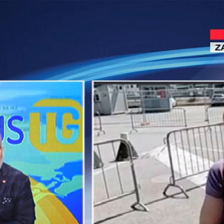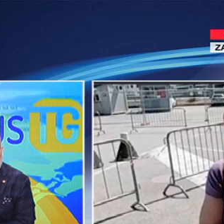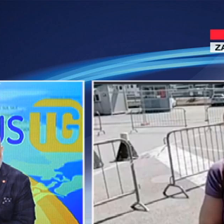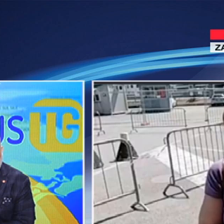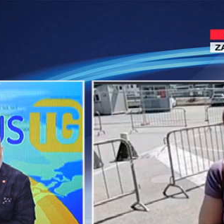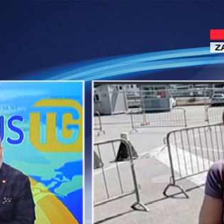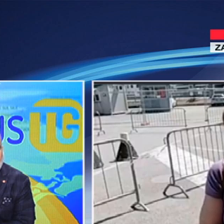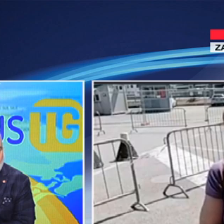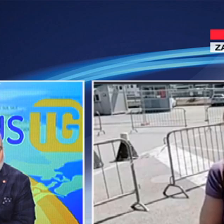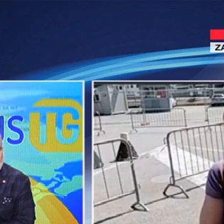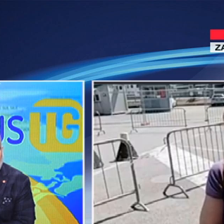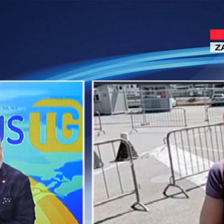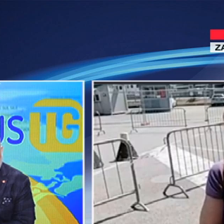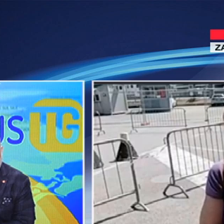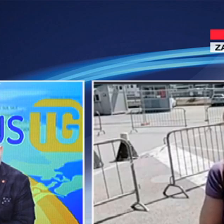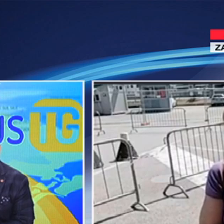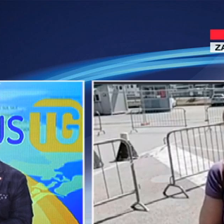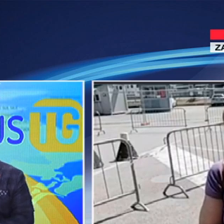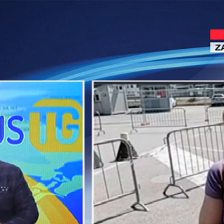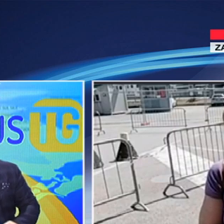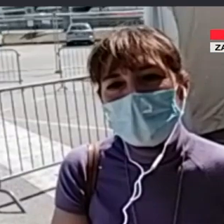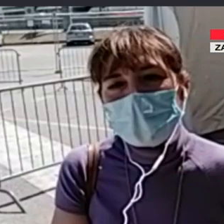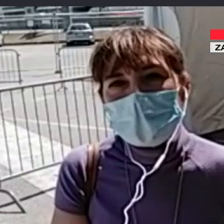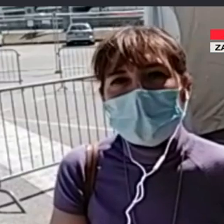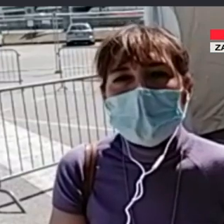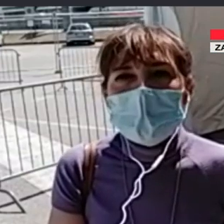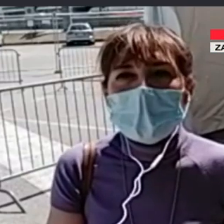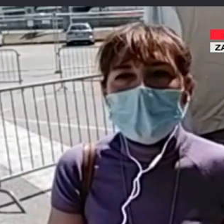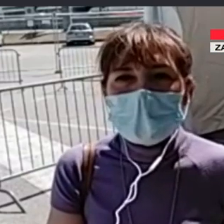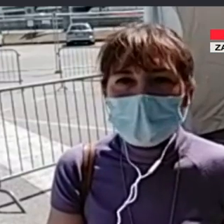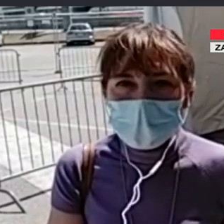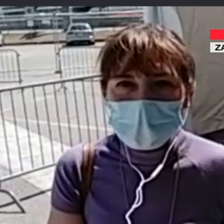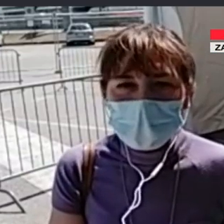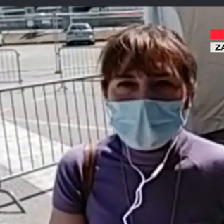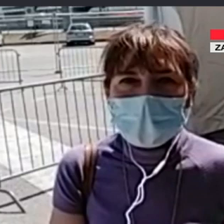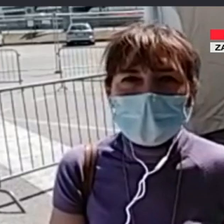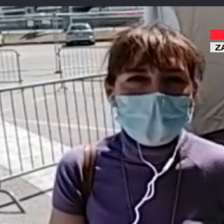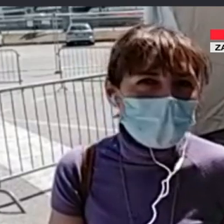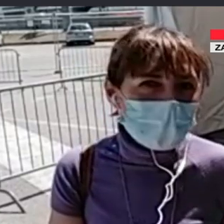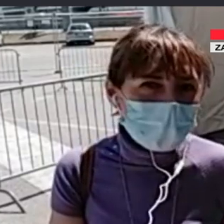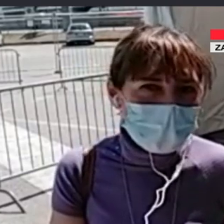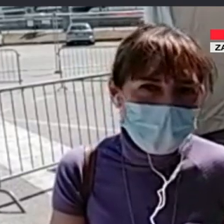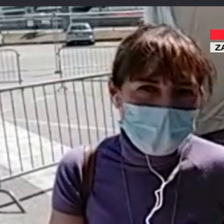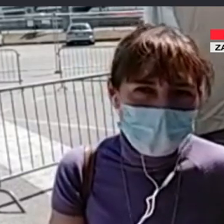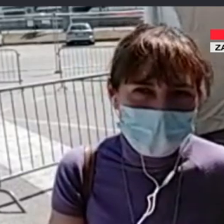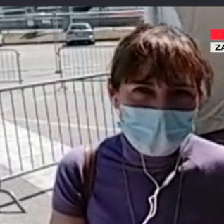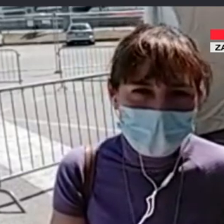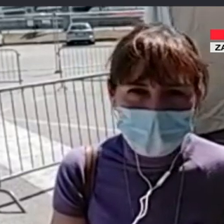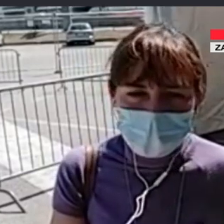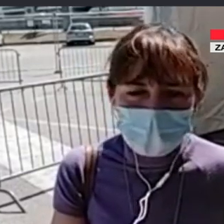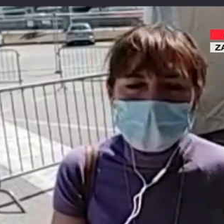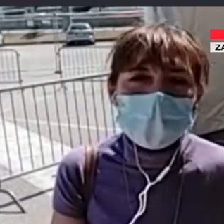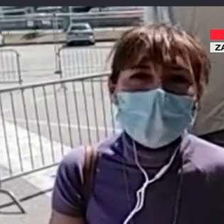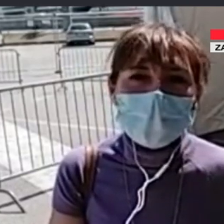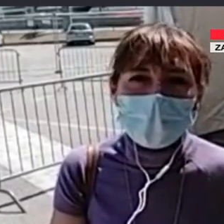sono novità per quanto riguarda la cronaca oggi a Vicenza. In questo momento ti devo dire che stiamo ancora cercando di